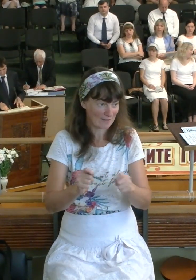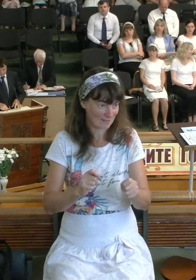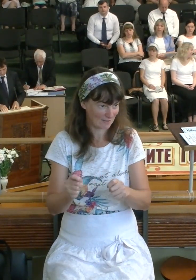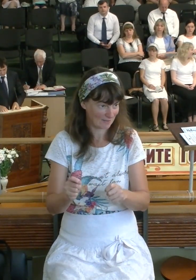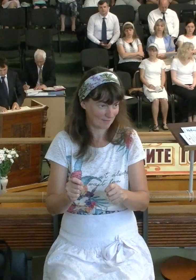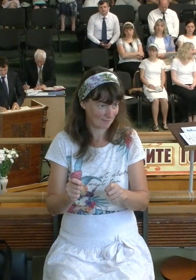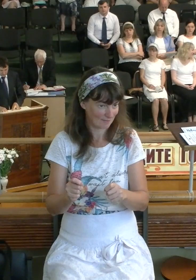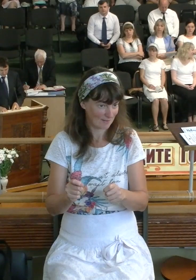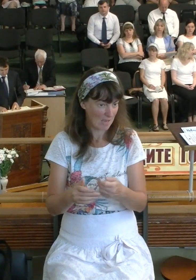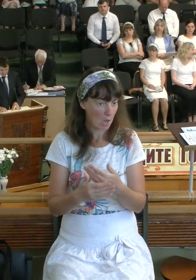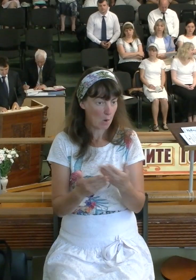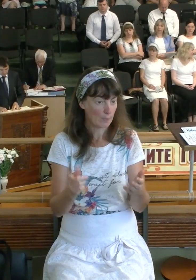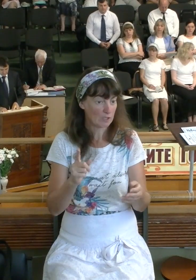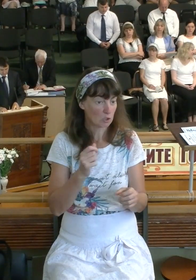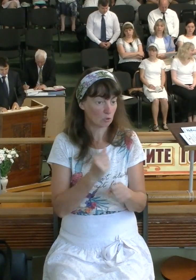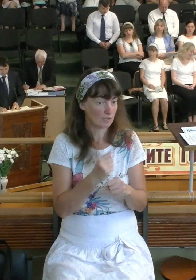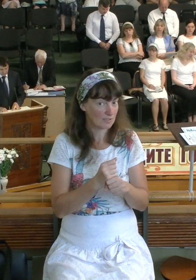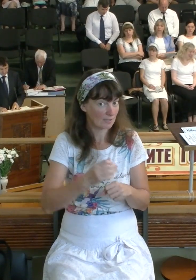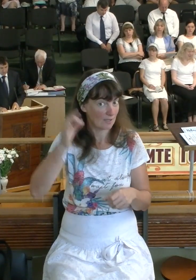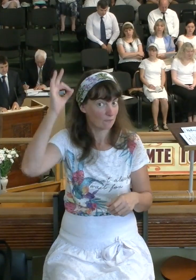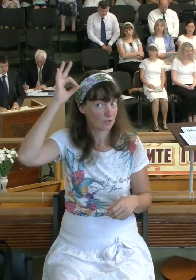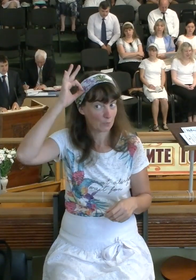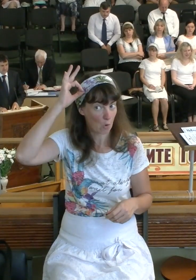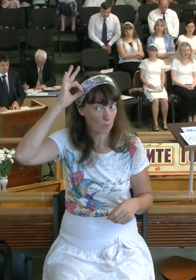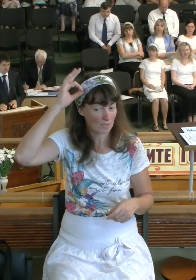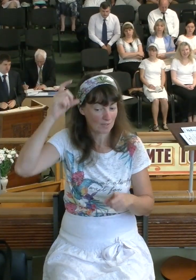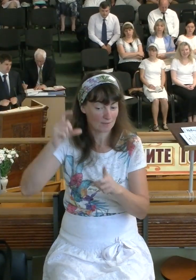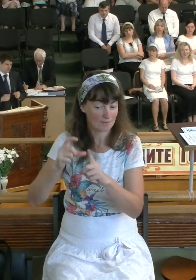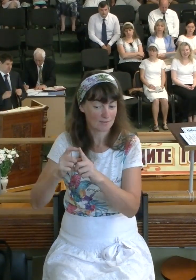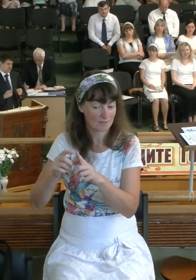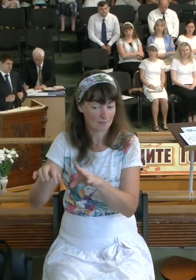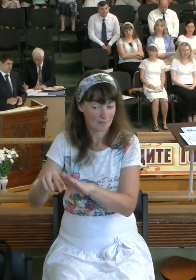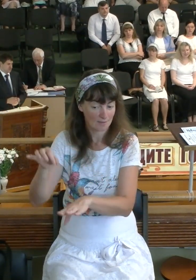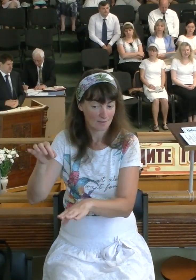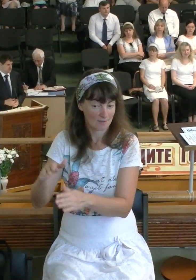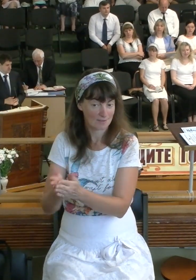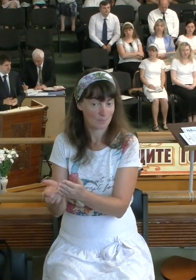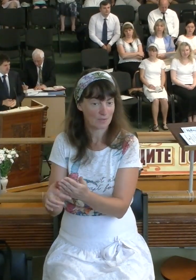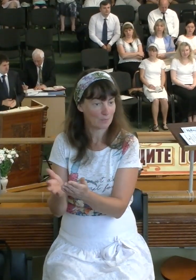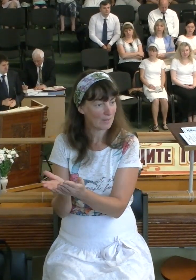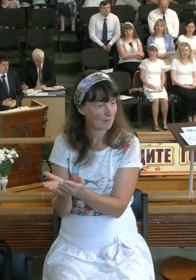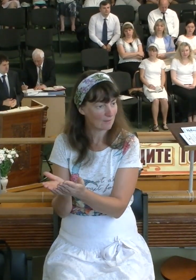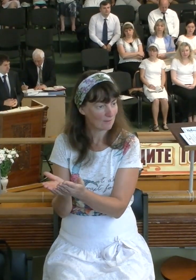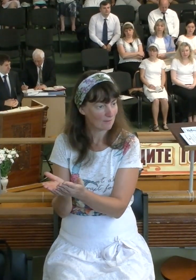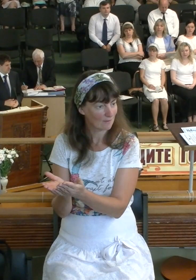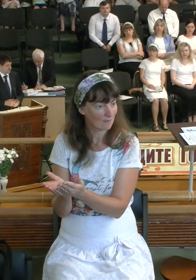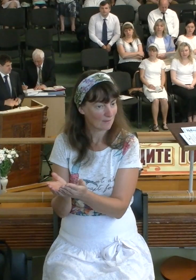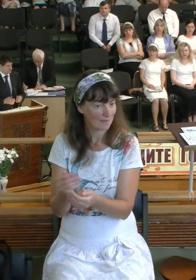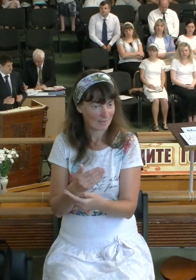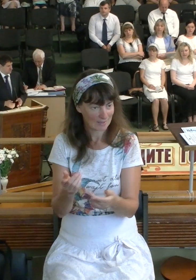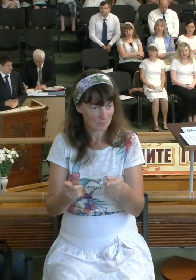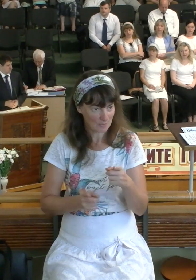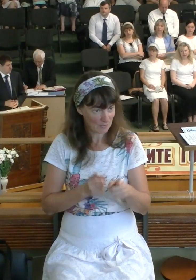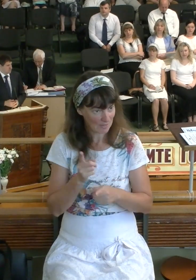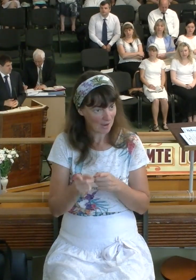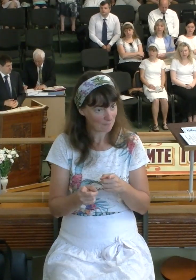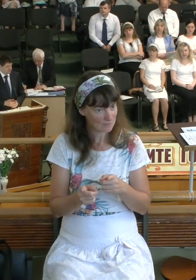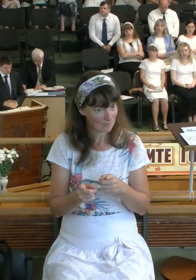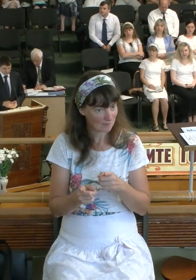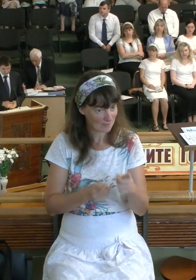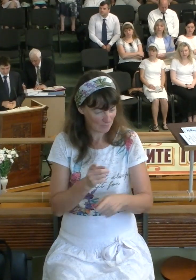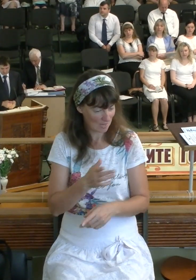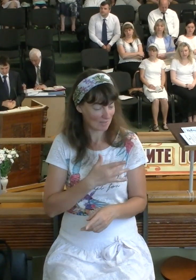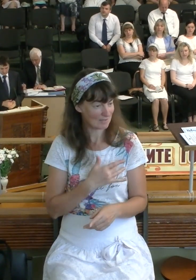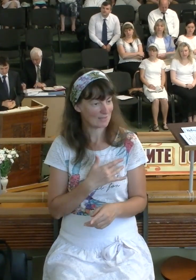в нашем разуме, тогда Дух Святой может использовать это Слово, и Он может менять нас. Он может менять нашу семью,